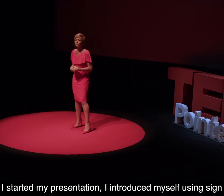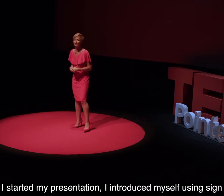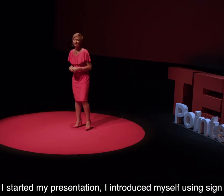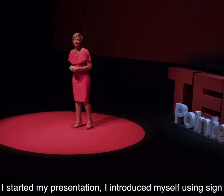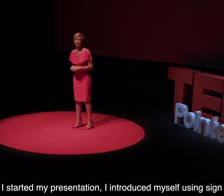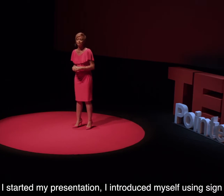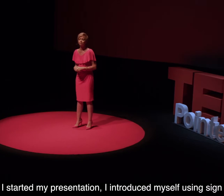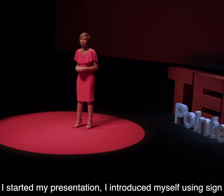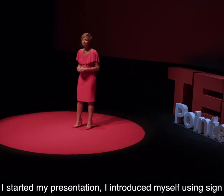langue des signes.